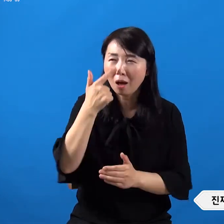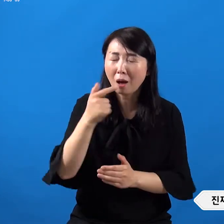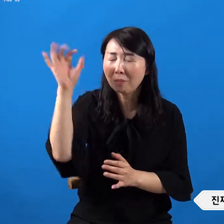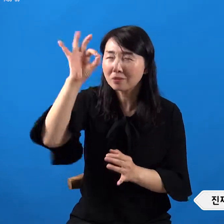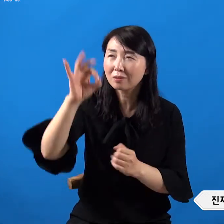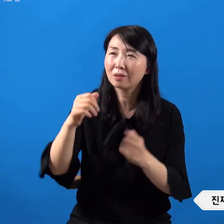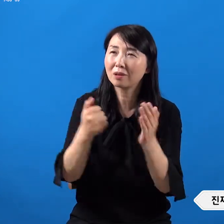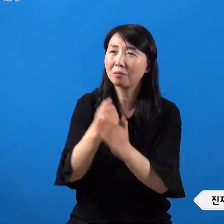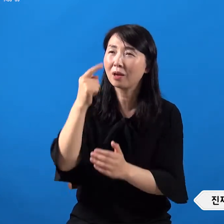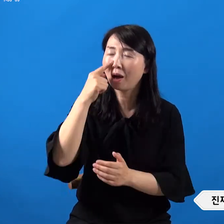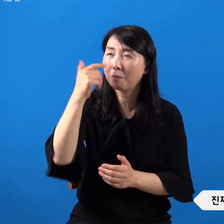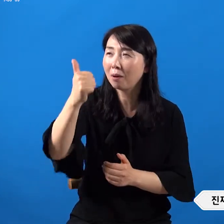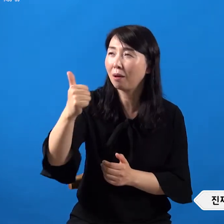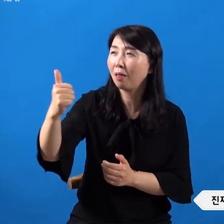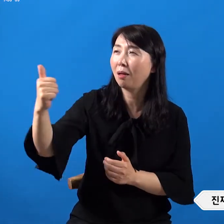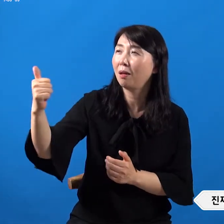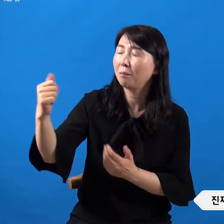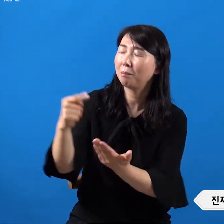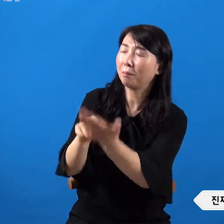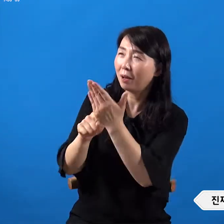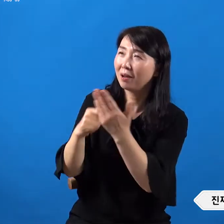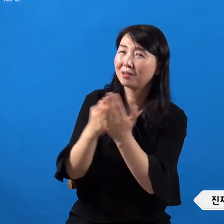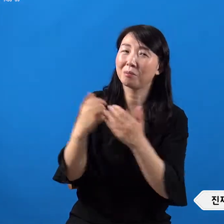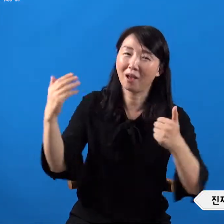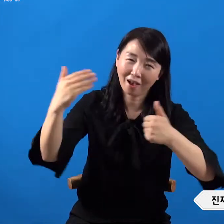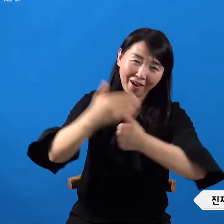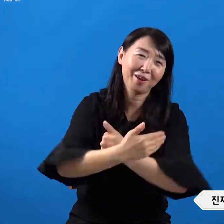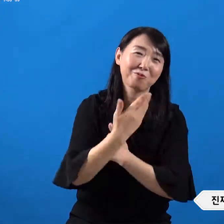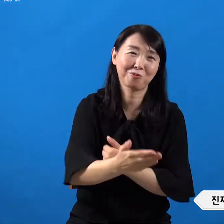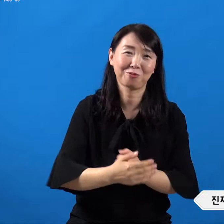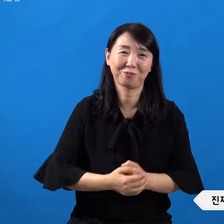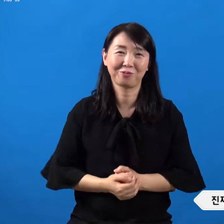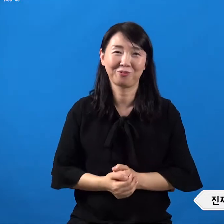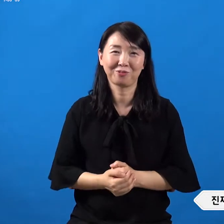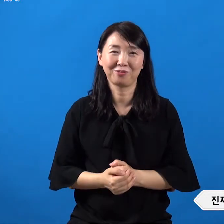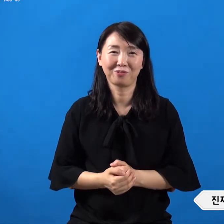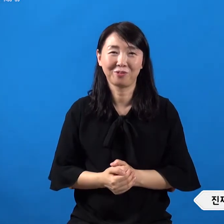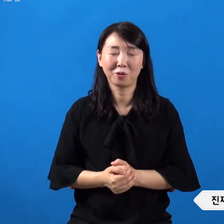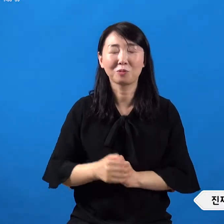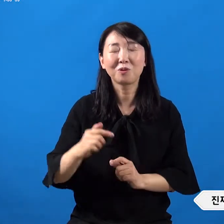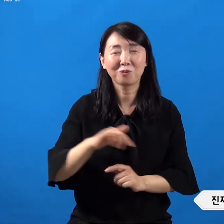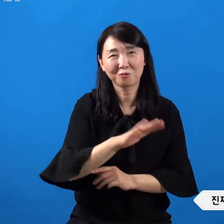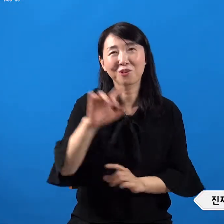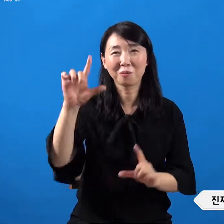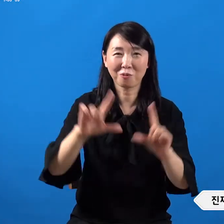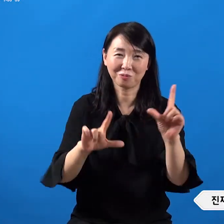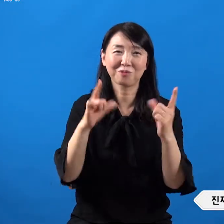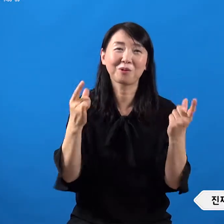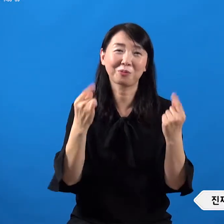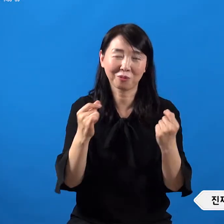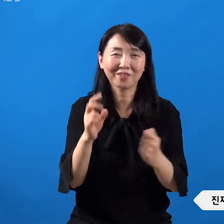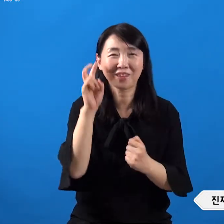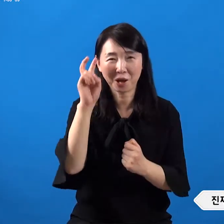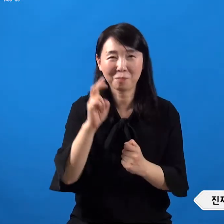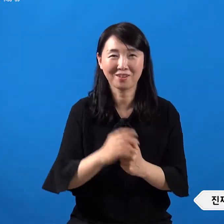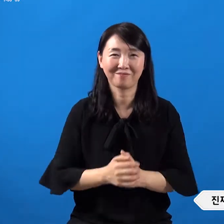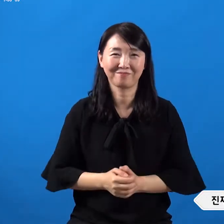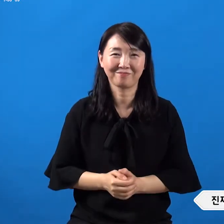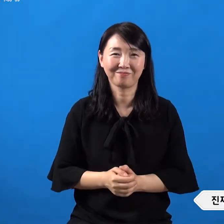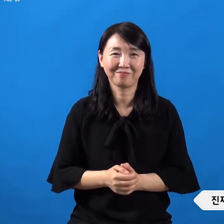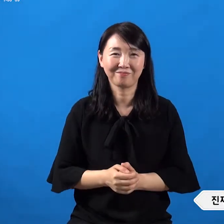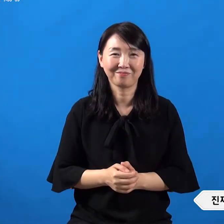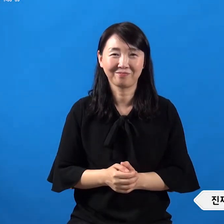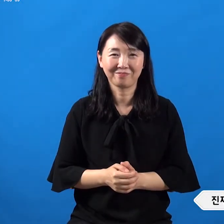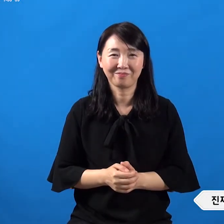그리고 아빠가 나타나서 그 아이를 안아줍니다. 어쩌면 우리의 모습이 그와 같은가라는